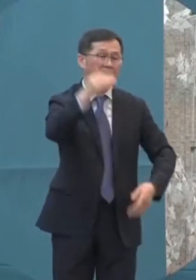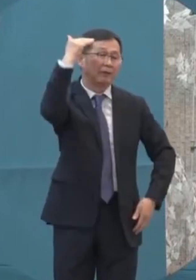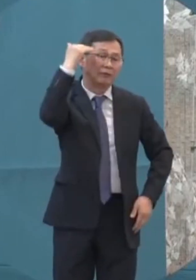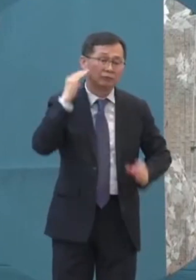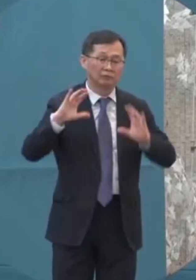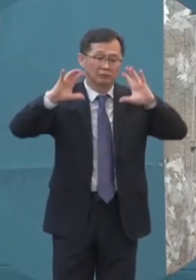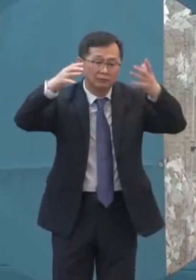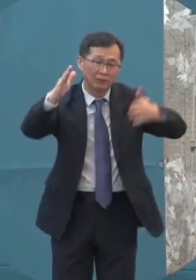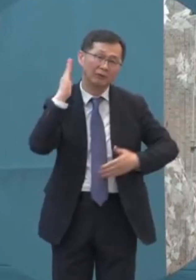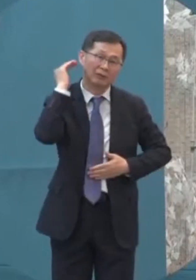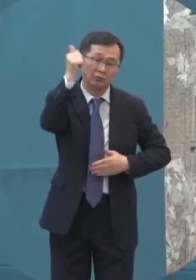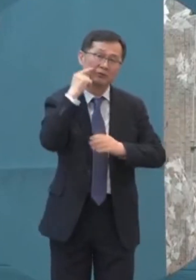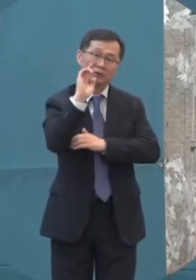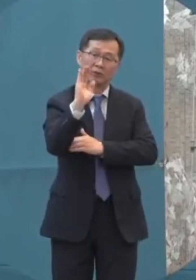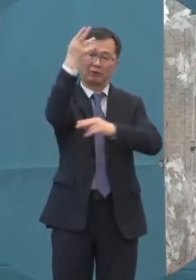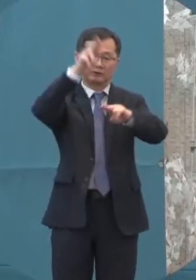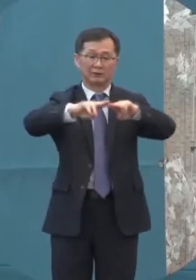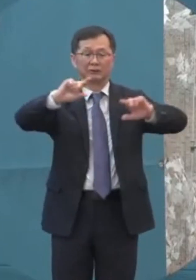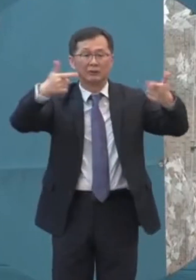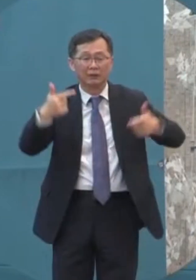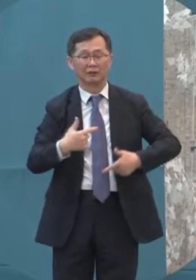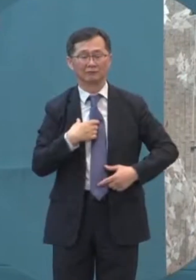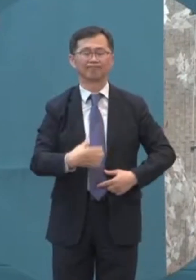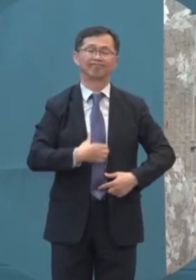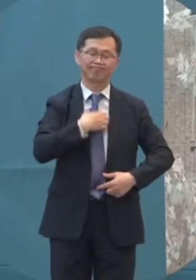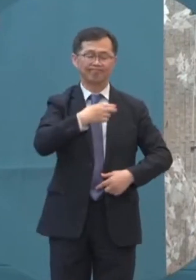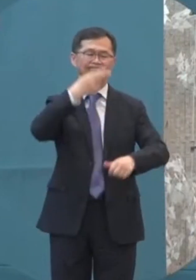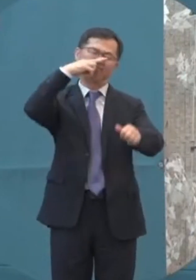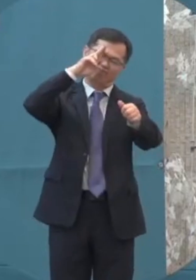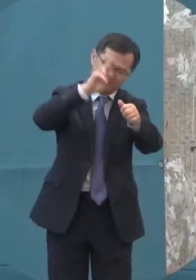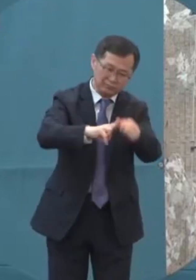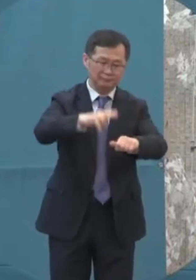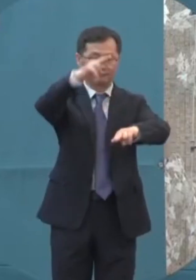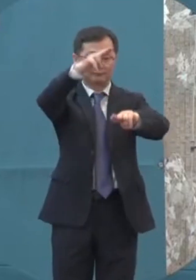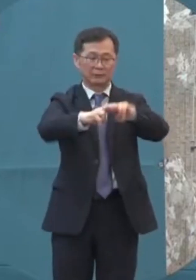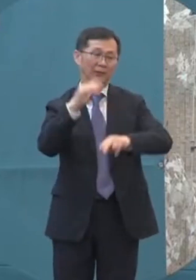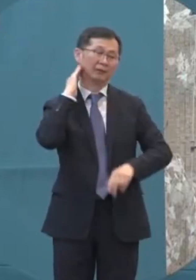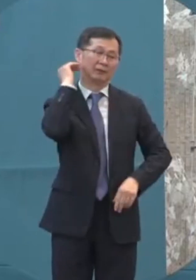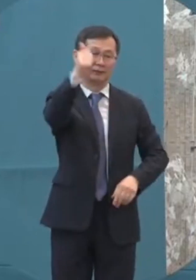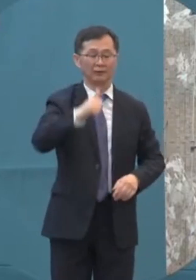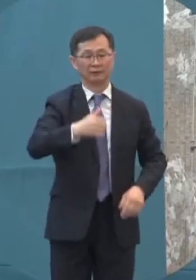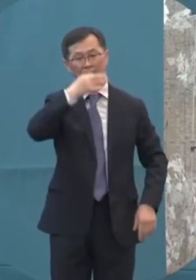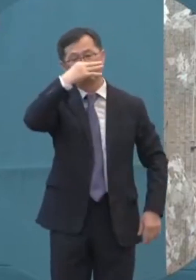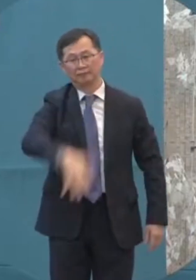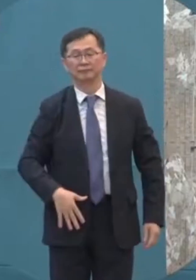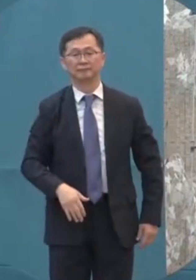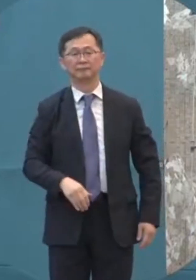대한민국에서 대통령은 영광의 자리가 아니라 치욕이 예정된 자리로 되어 있습니다.